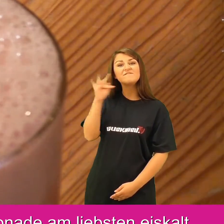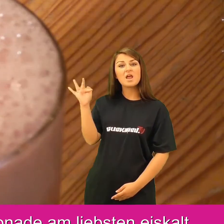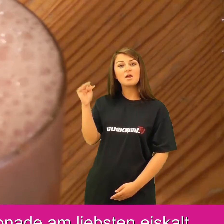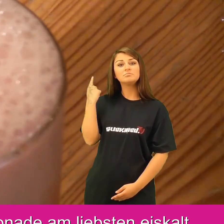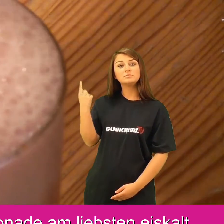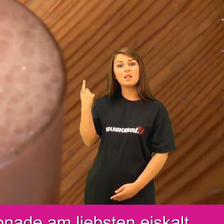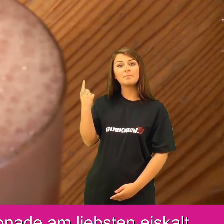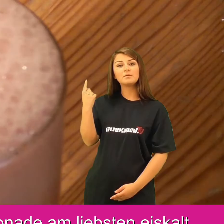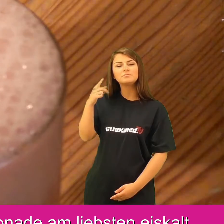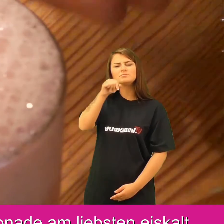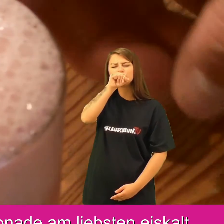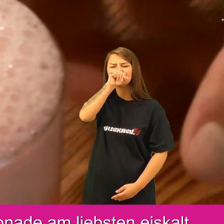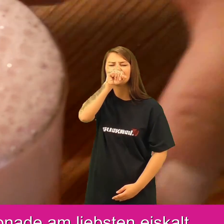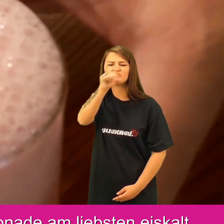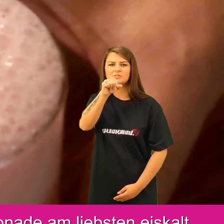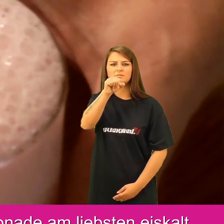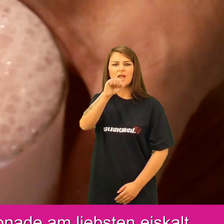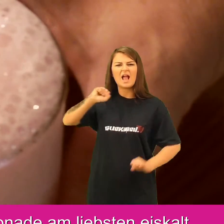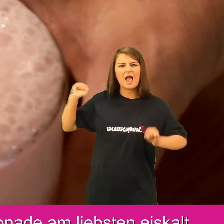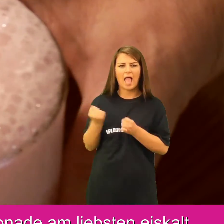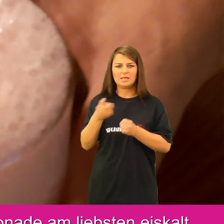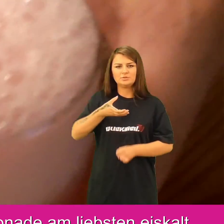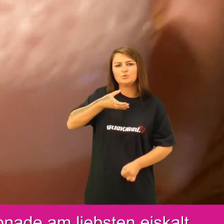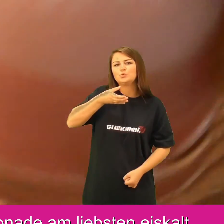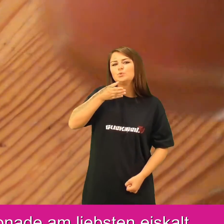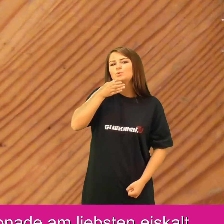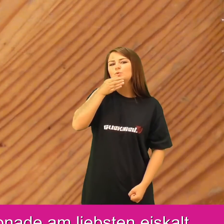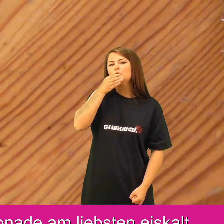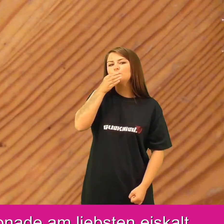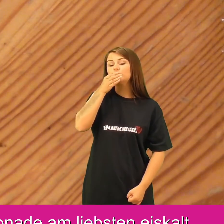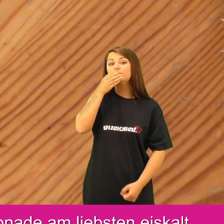Aber Frank trank seine Limonade am liebsten eiskalt.